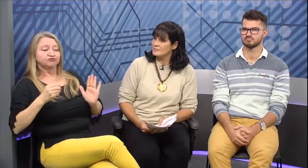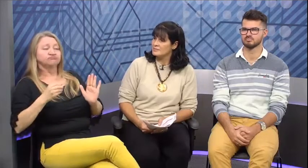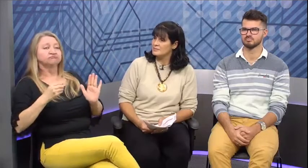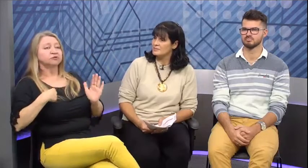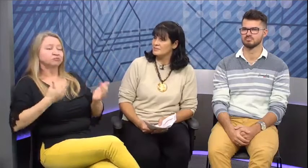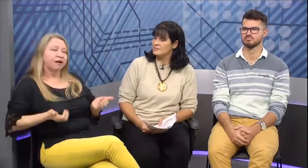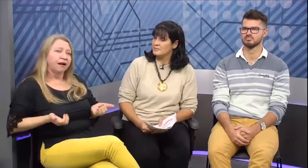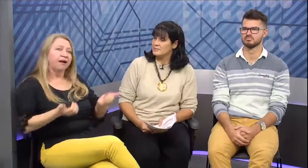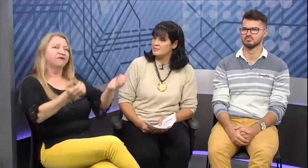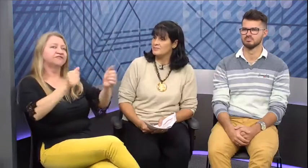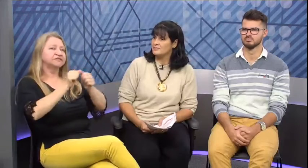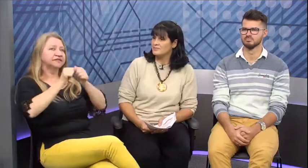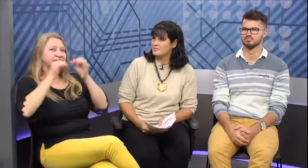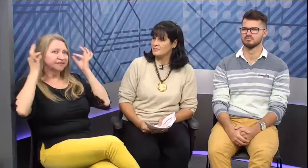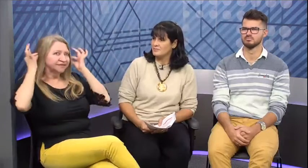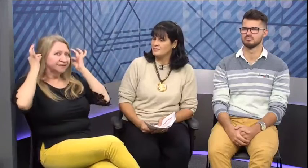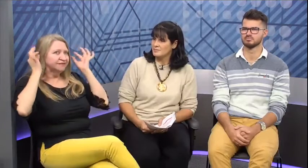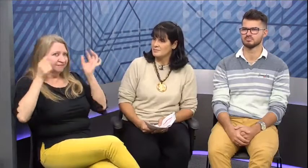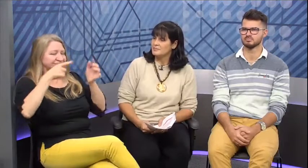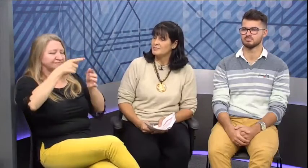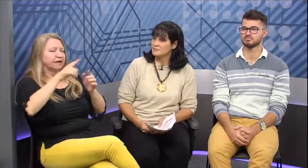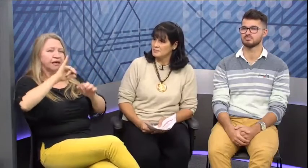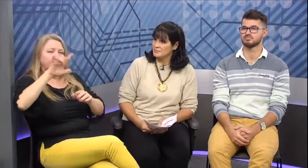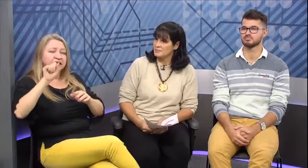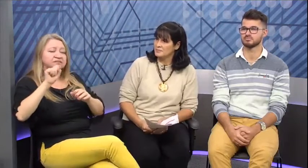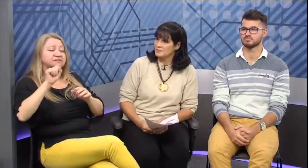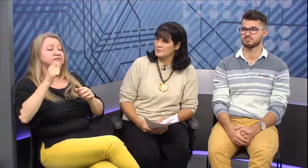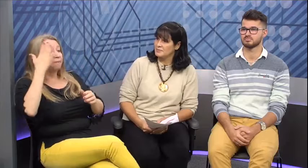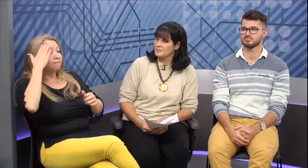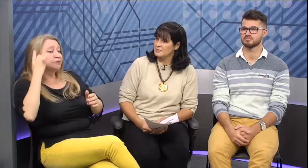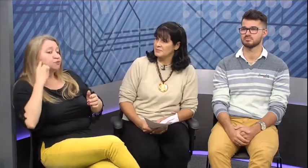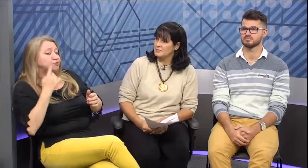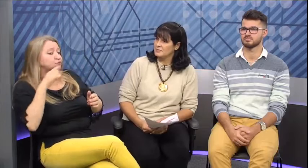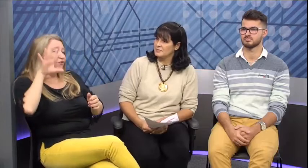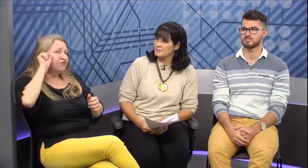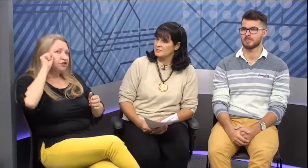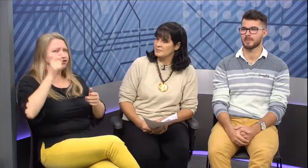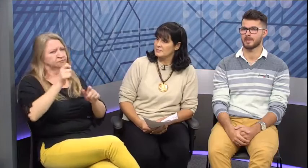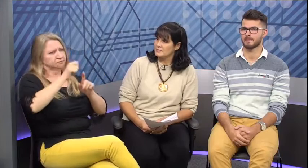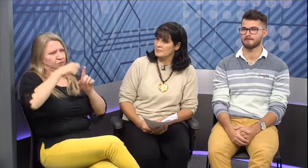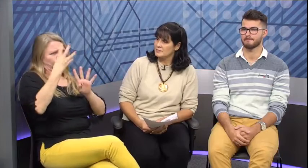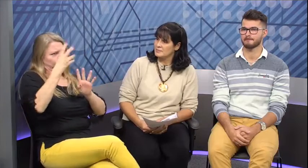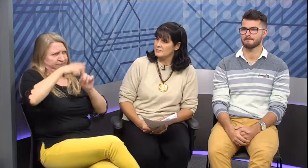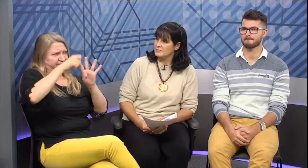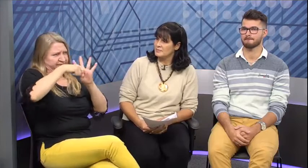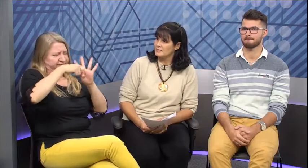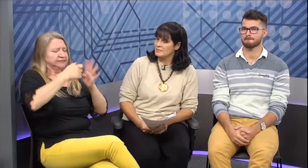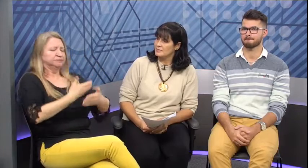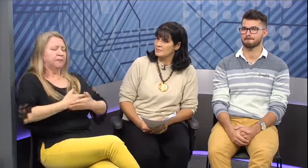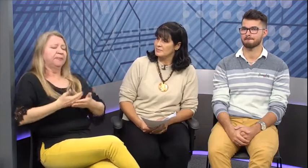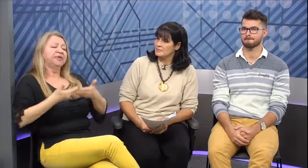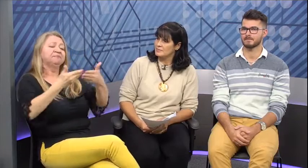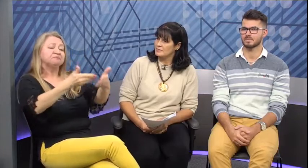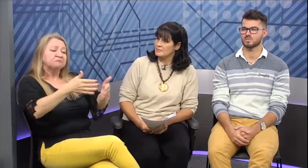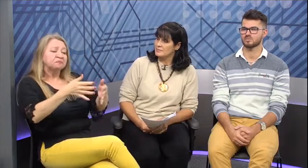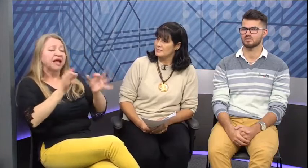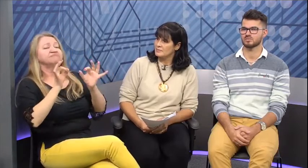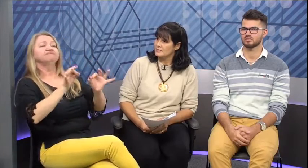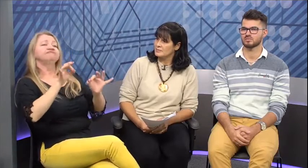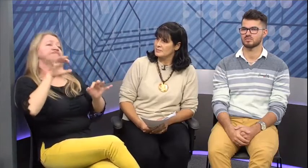quando meu filho nasceu, eu levei para fazer o teste da orelhinha, né, na clínica, para saber se era ouvinte ou surdo. Tinha 4 meses de idade.